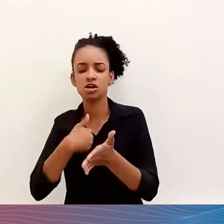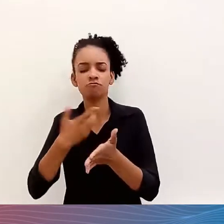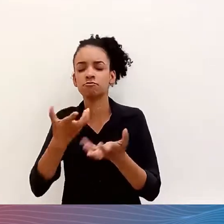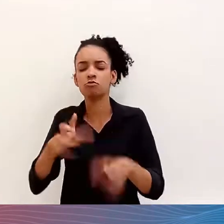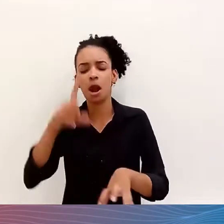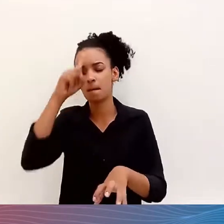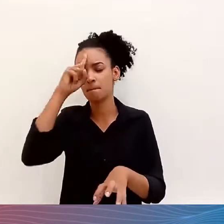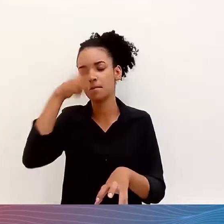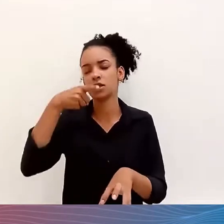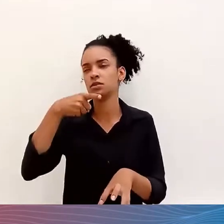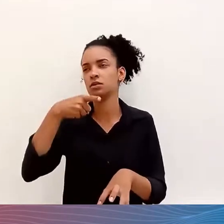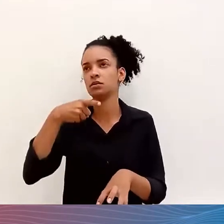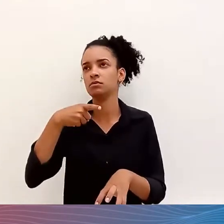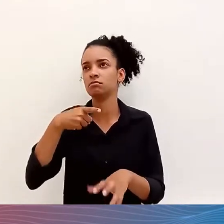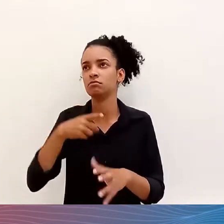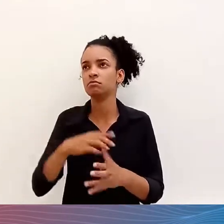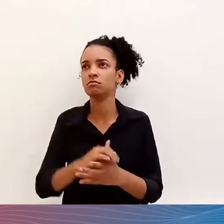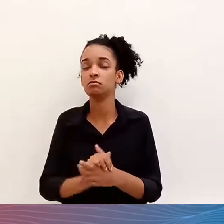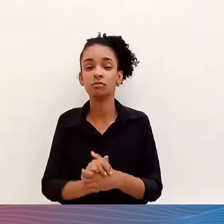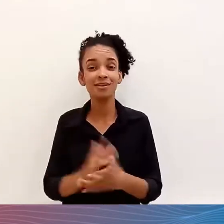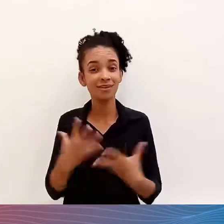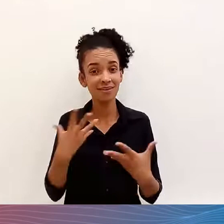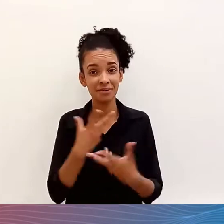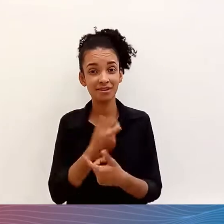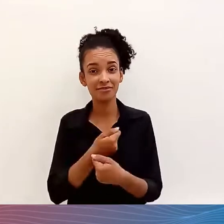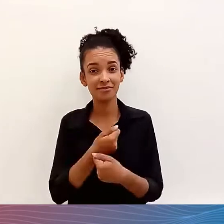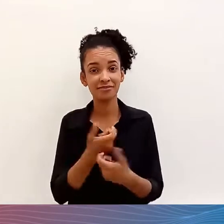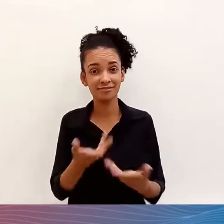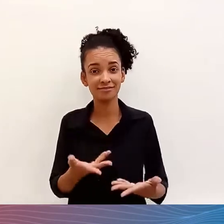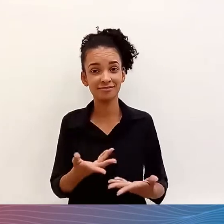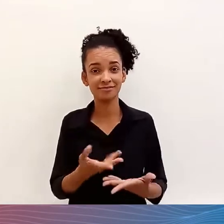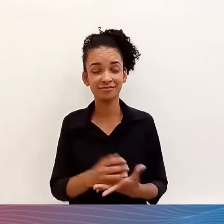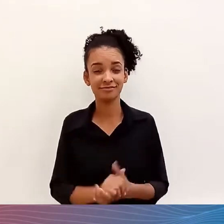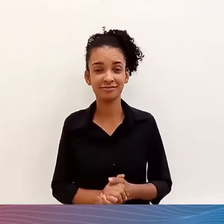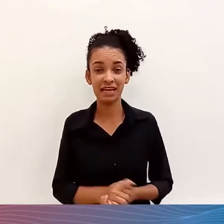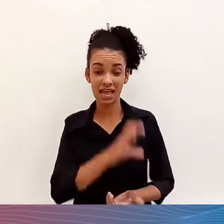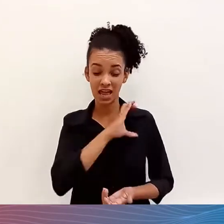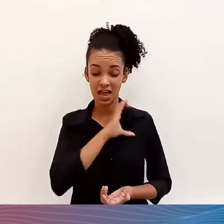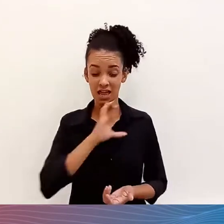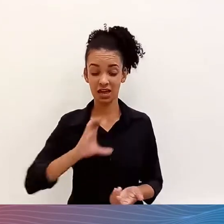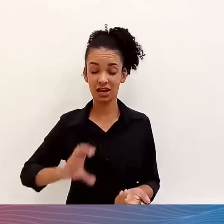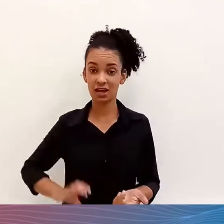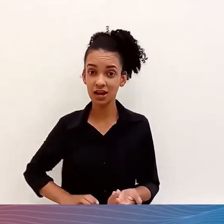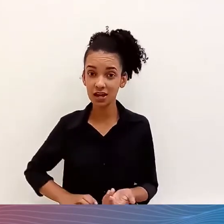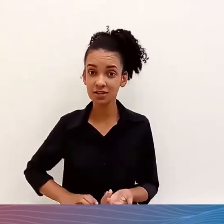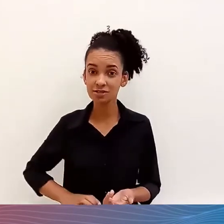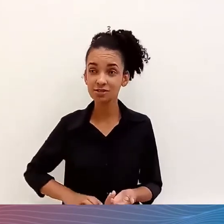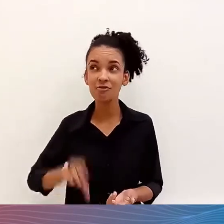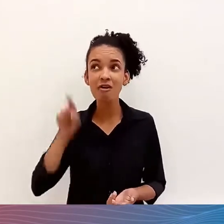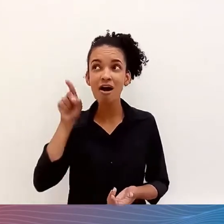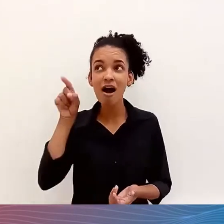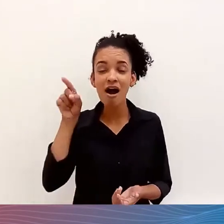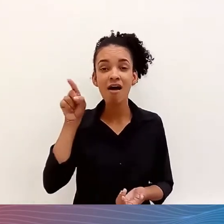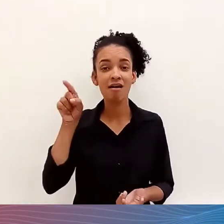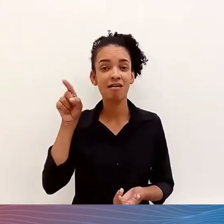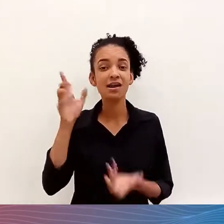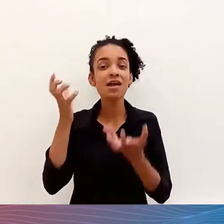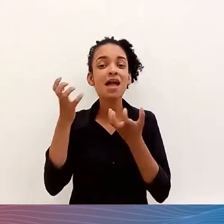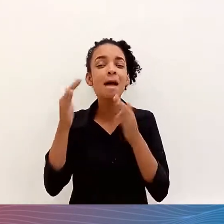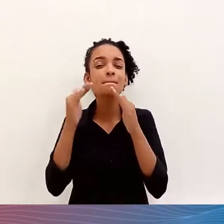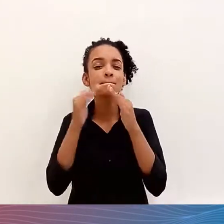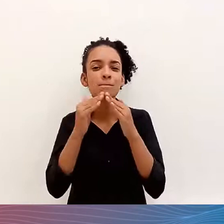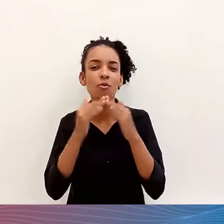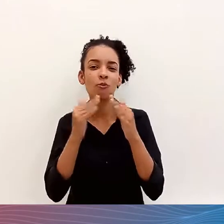Não é maravilhoso, irmãos? Cristo, Ele quer habitar, se sentir à vontade na sua